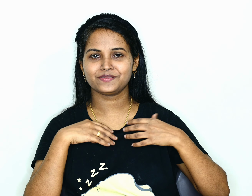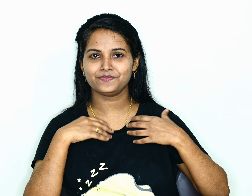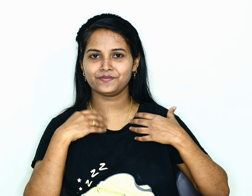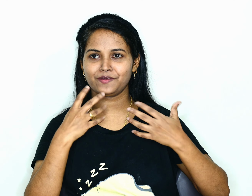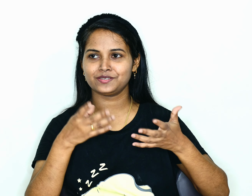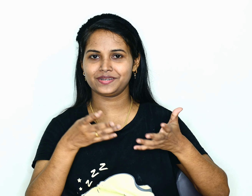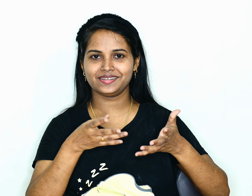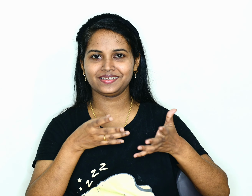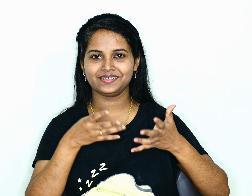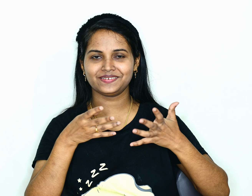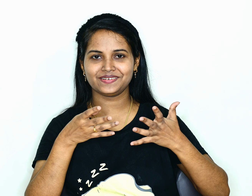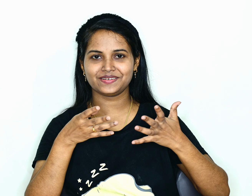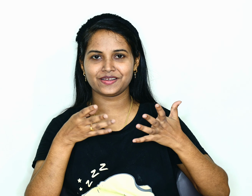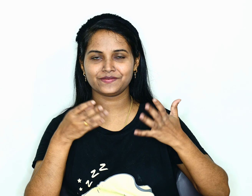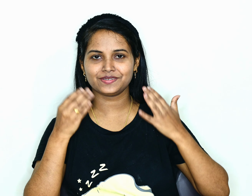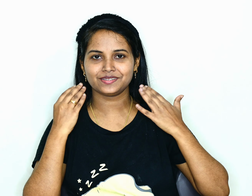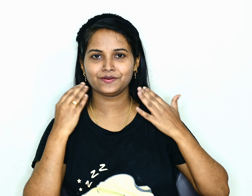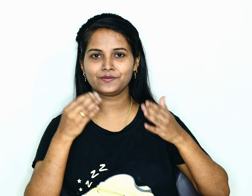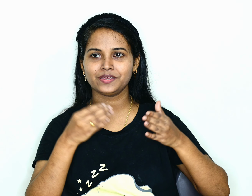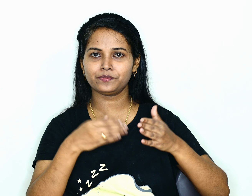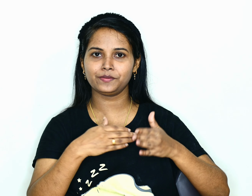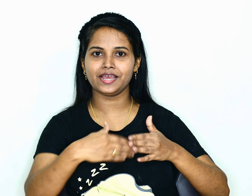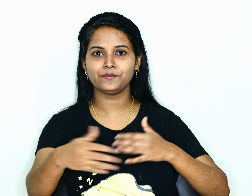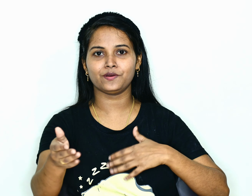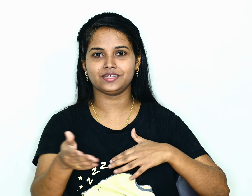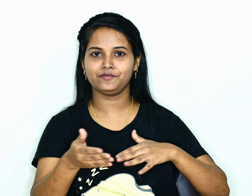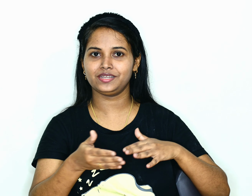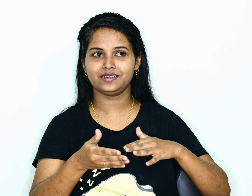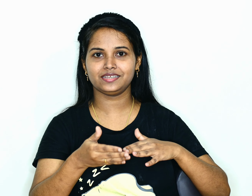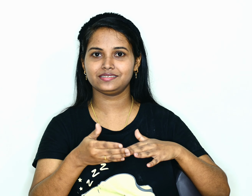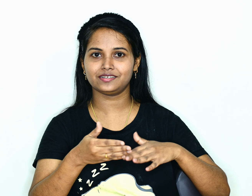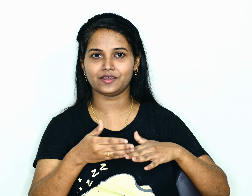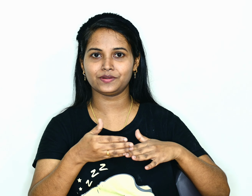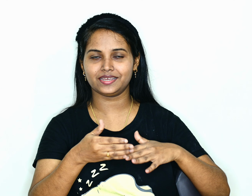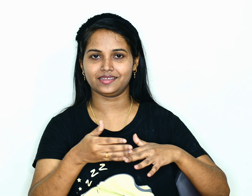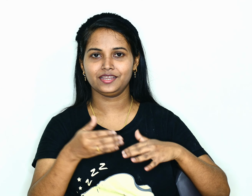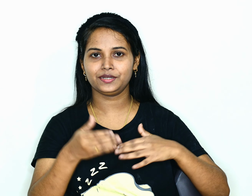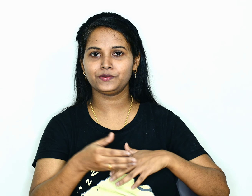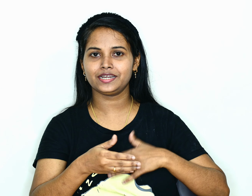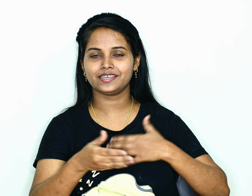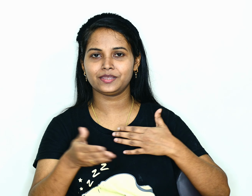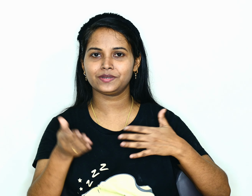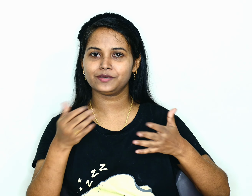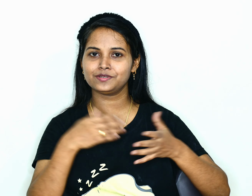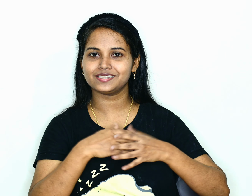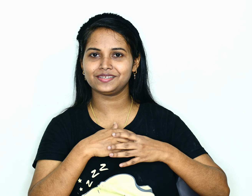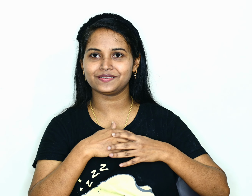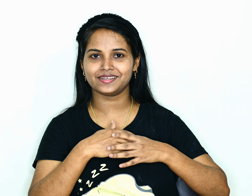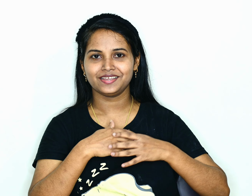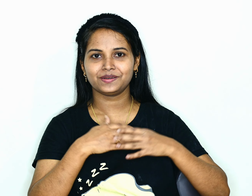जब मैं हॉस्पिटल गई थी तो आई वाज इन द होप कि अभी टाइम बहुत है, 15 days अराउंड है ड्यू डेट के लिए, पर ये बहुत जल्दी हो रहा है।